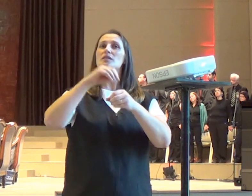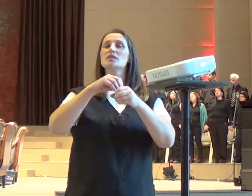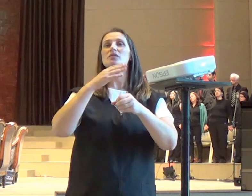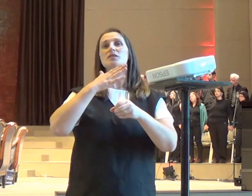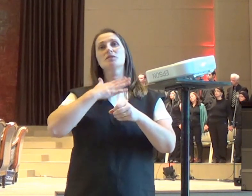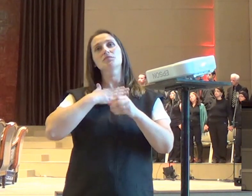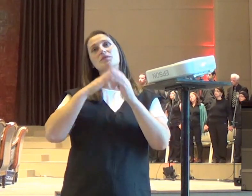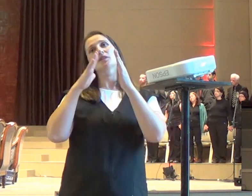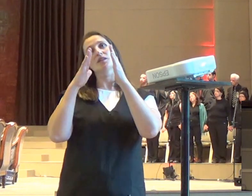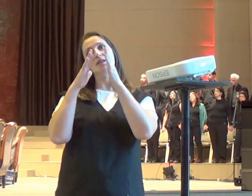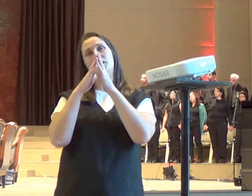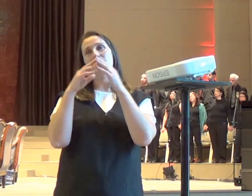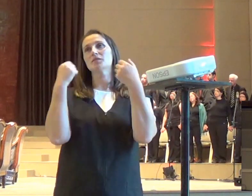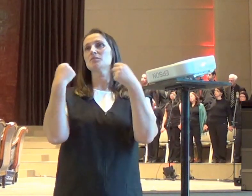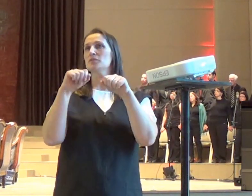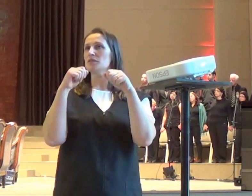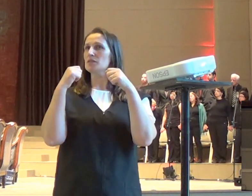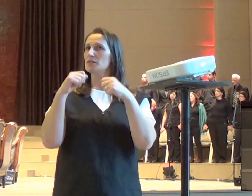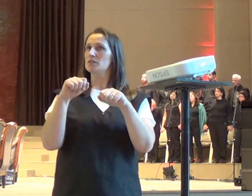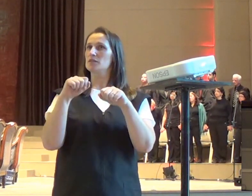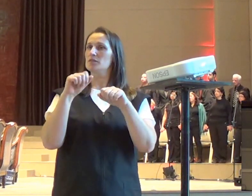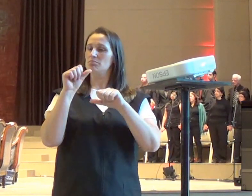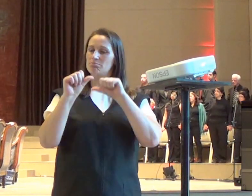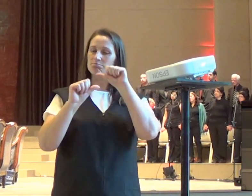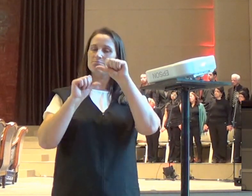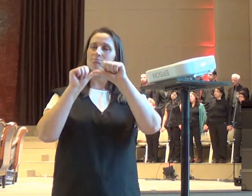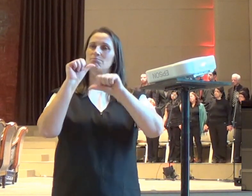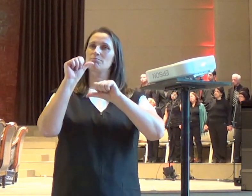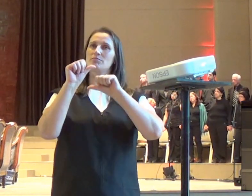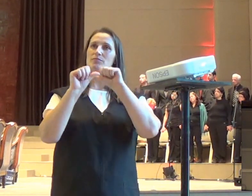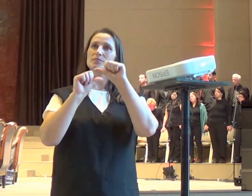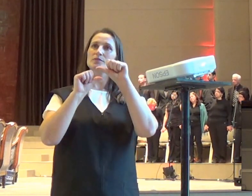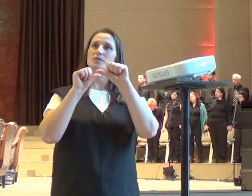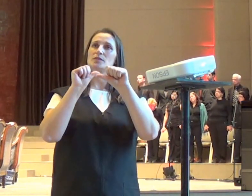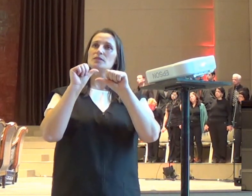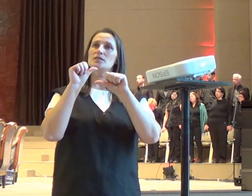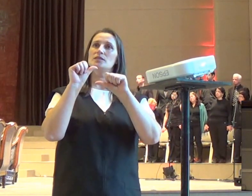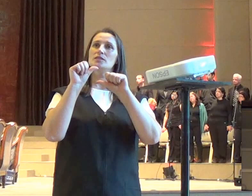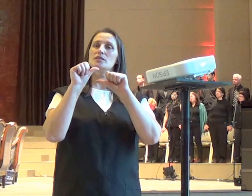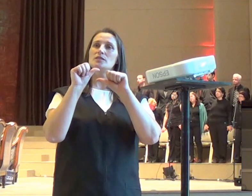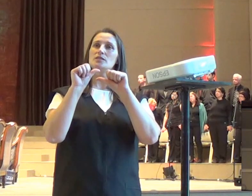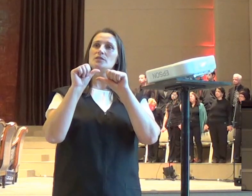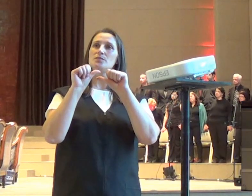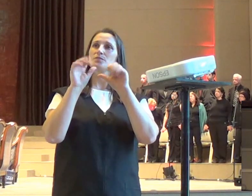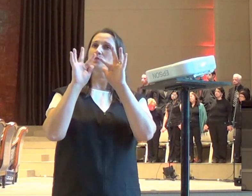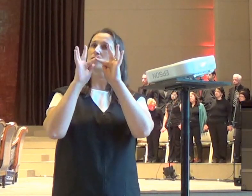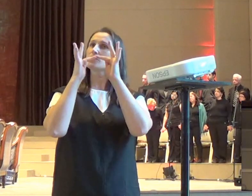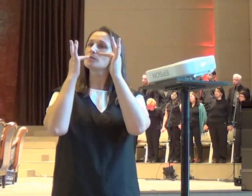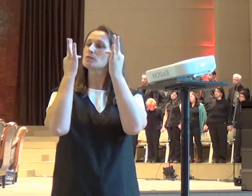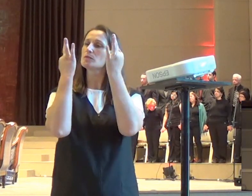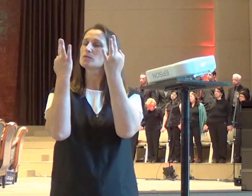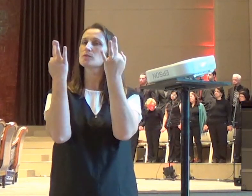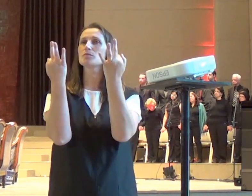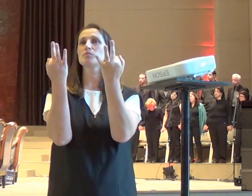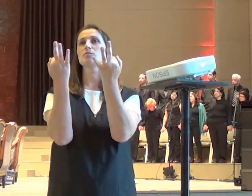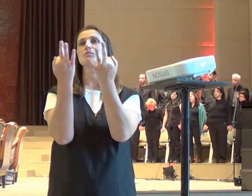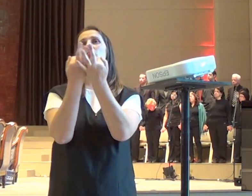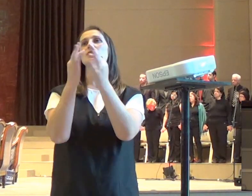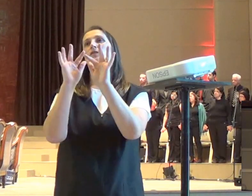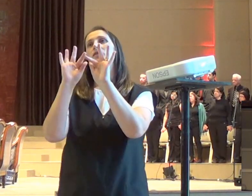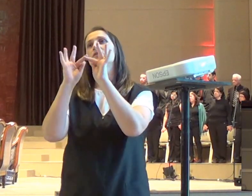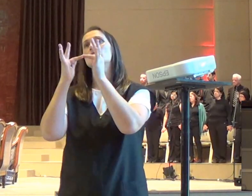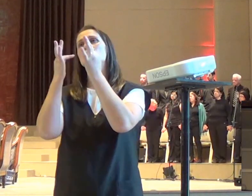marido e mulher pais e filhos família nuclear com família global e nessa